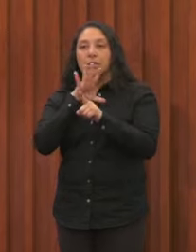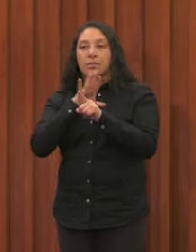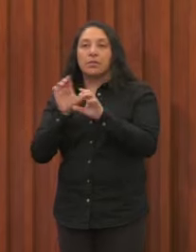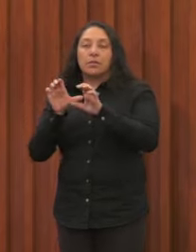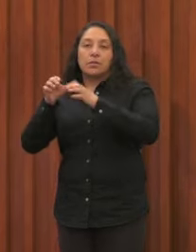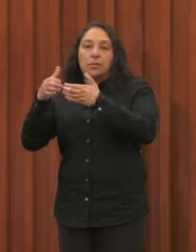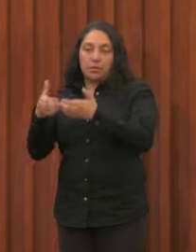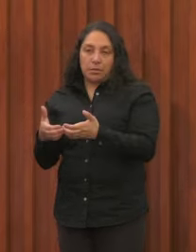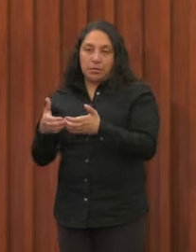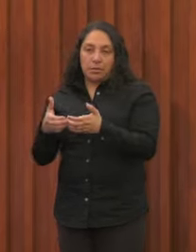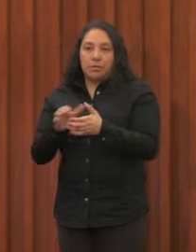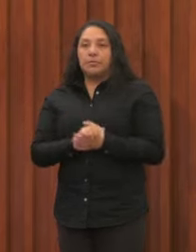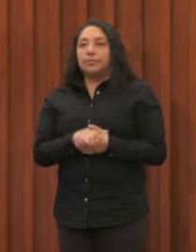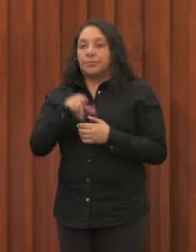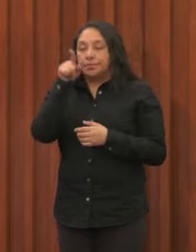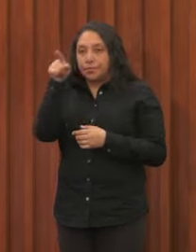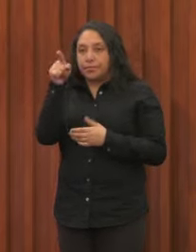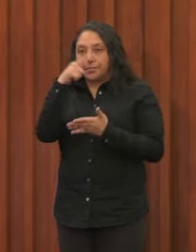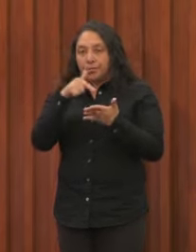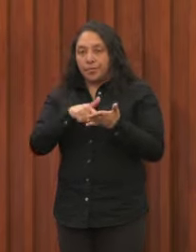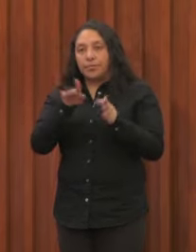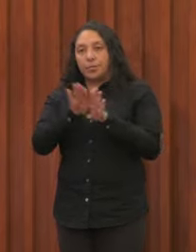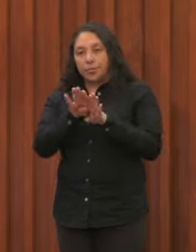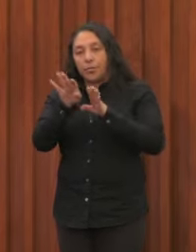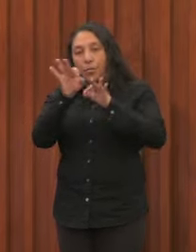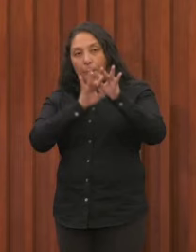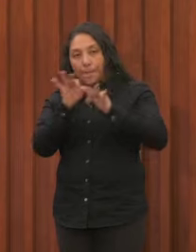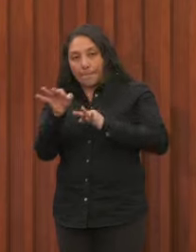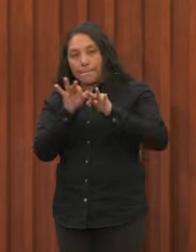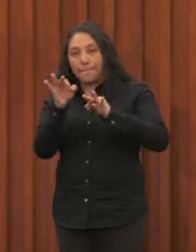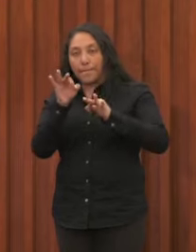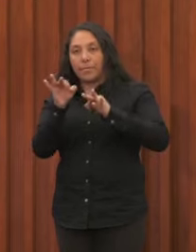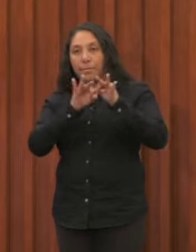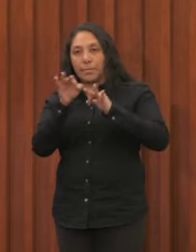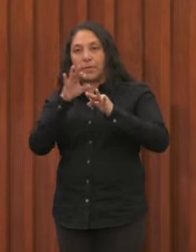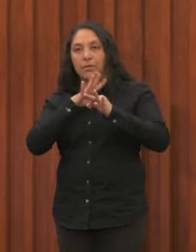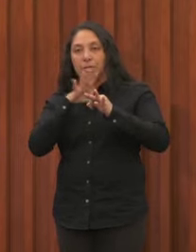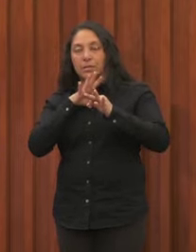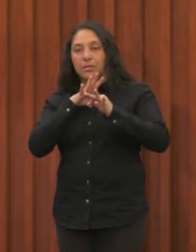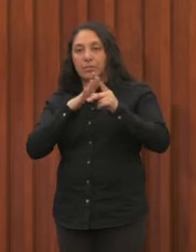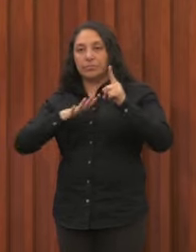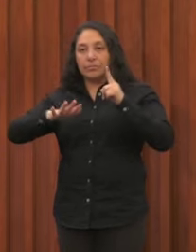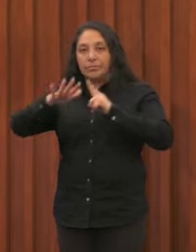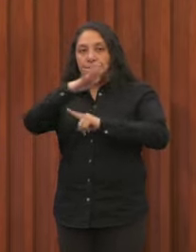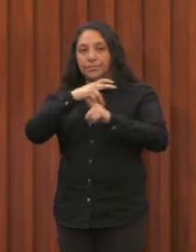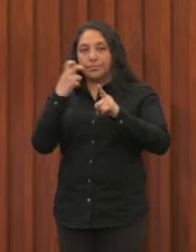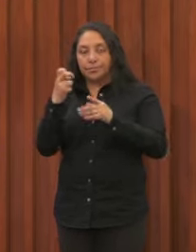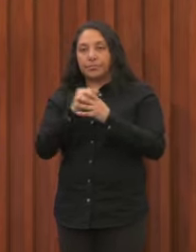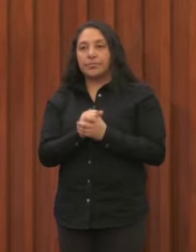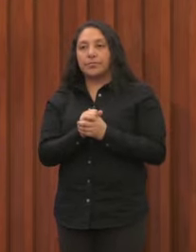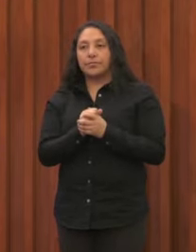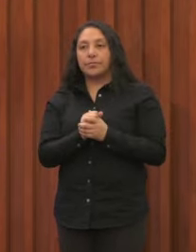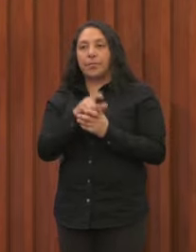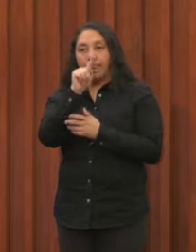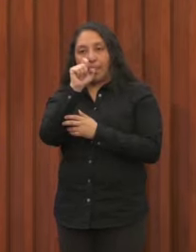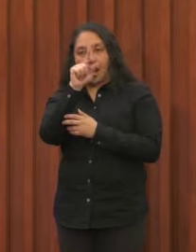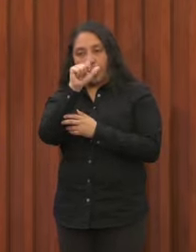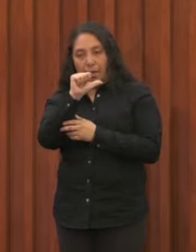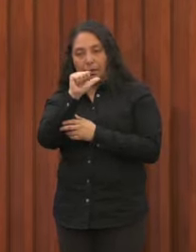Es ahí que, bueno, la labor que hace Mujer Esclapa y el trabajo que se hace alrededor de esto es... Hay que